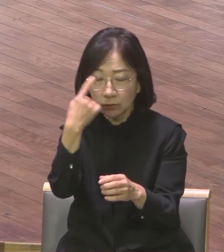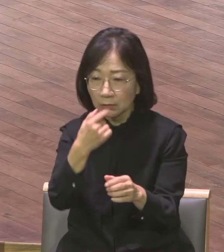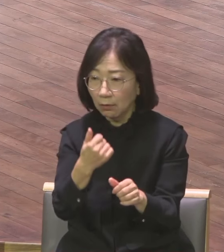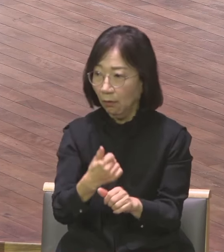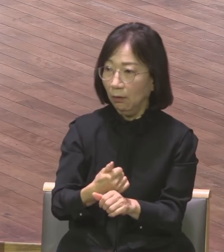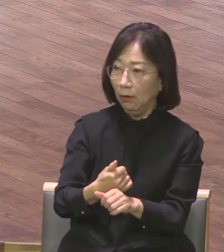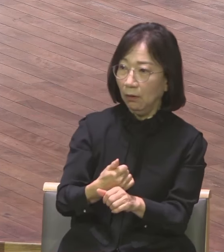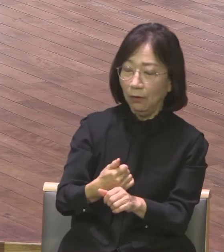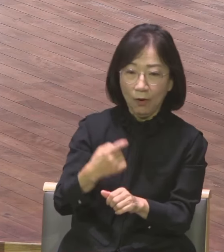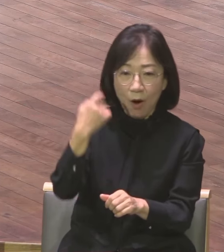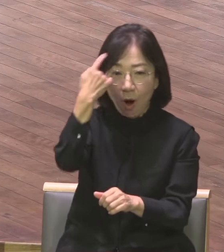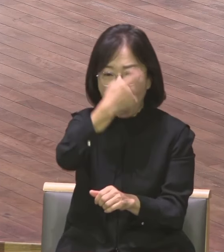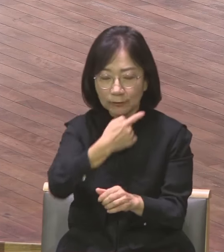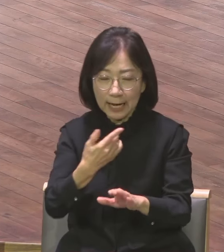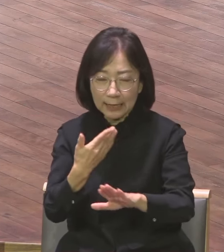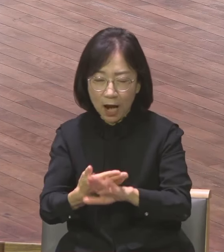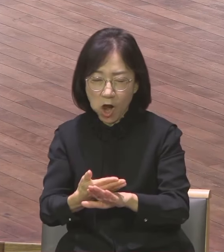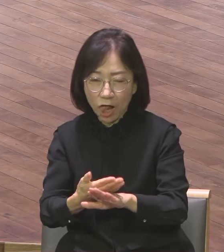이야.